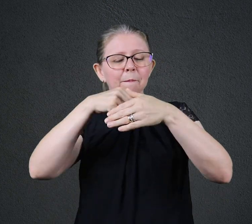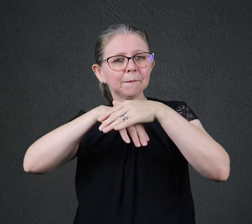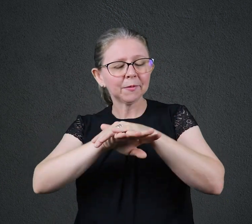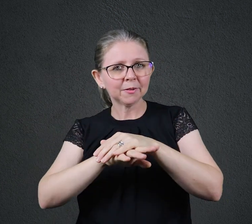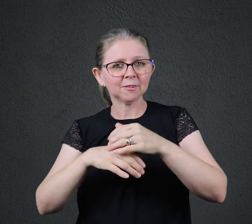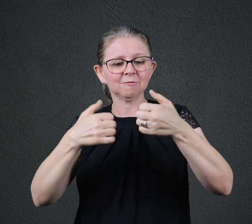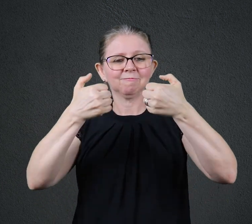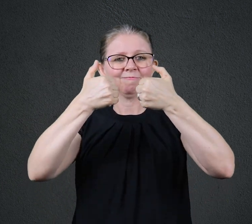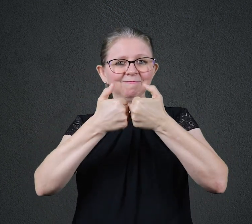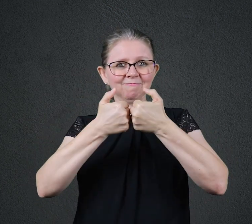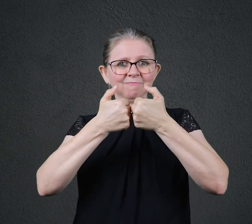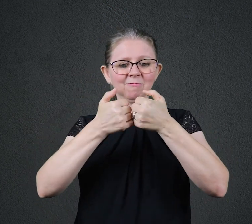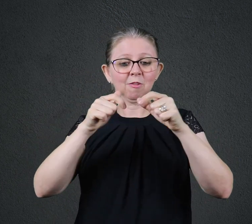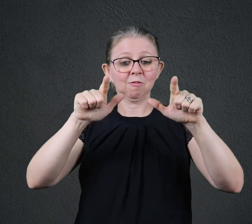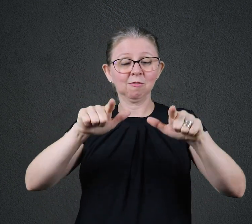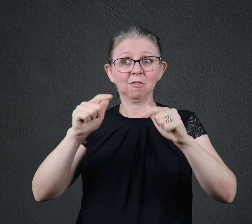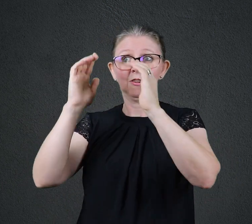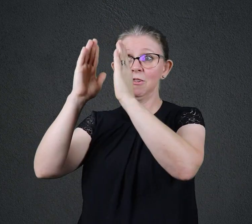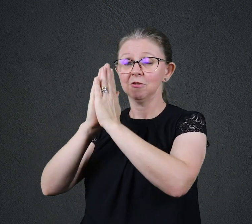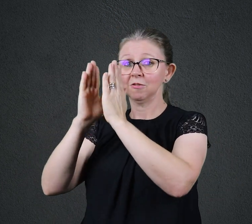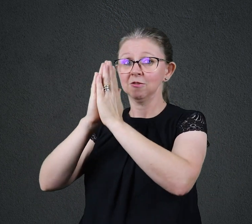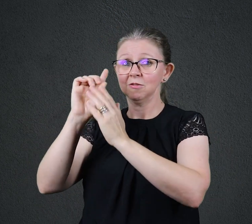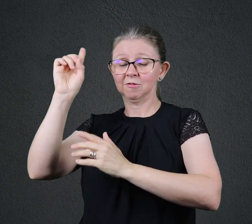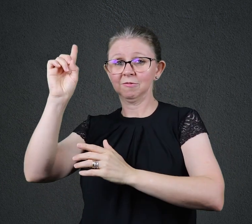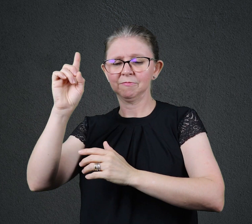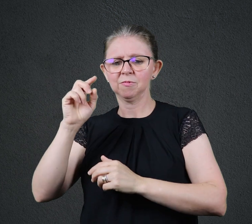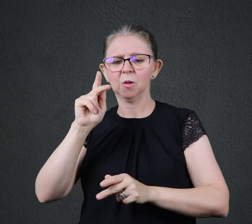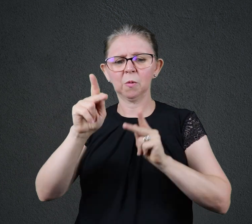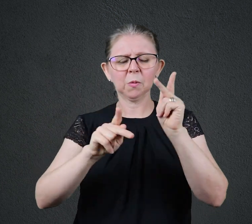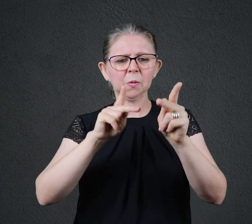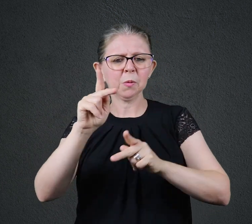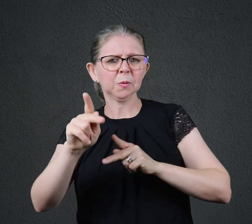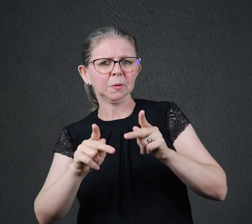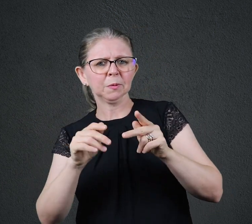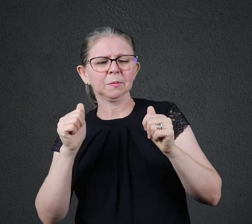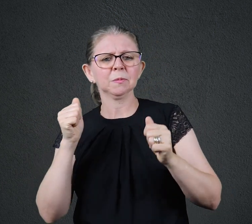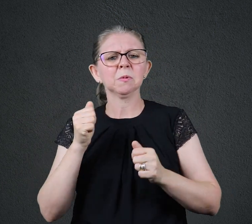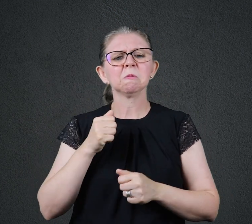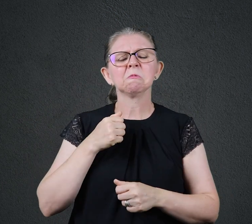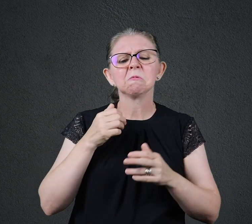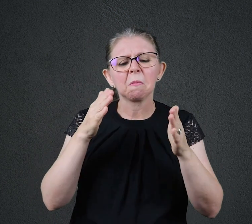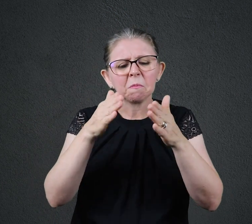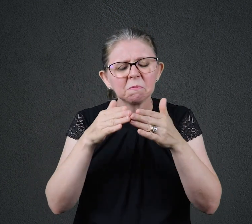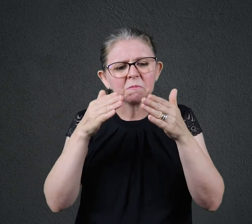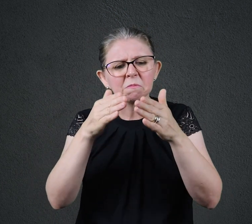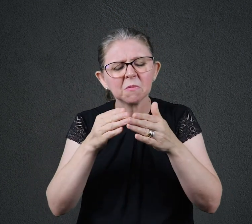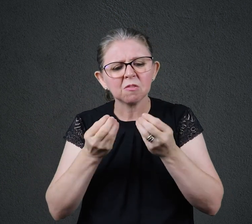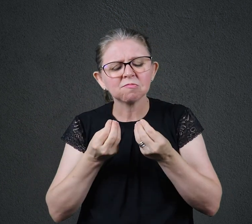doar objetos que servissem como matéria-prima para essa construção. Dada a ordem, muitos atenderam ao apelo